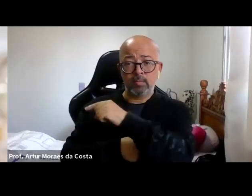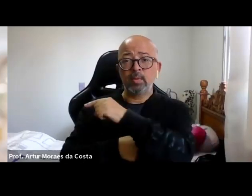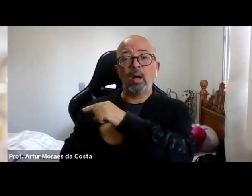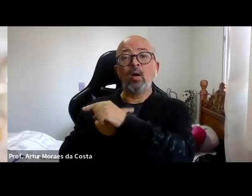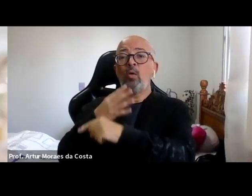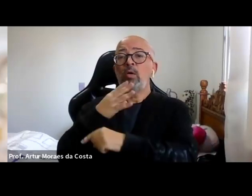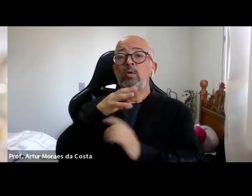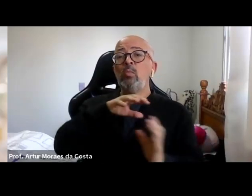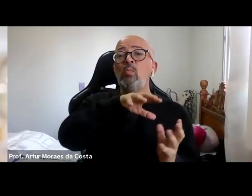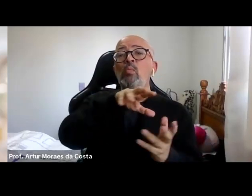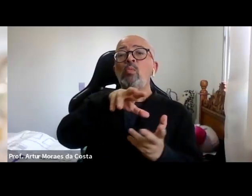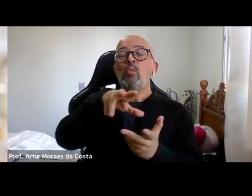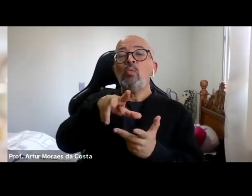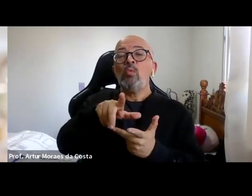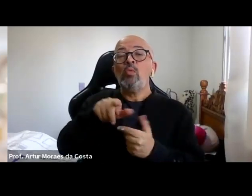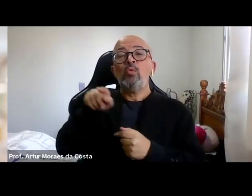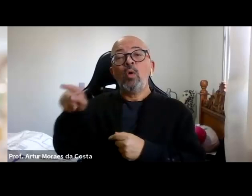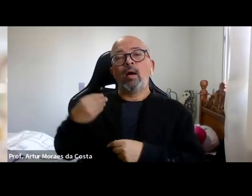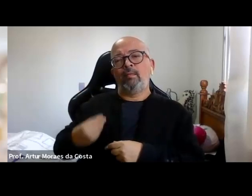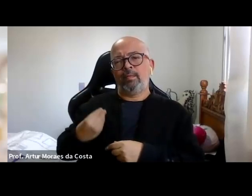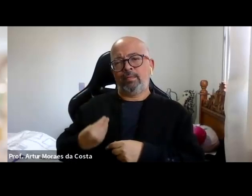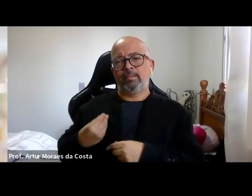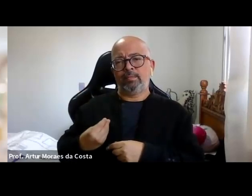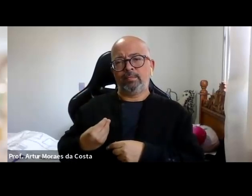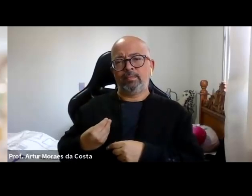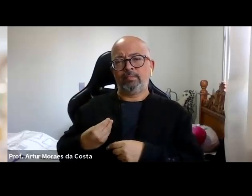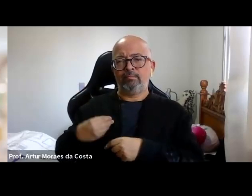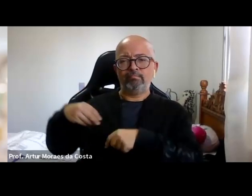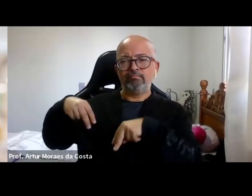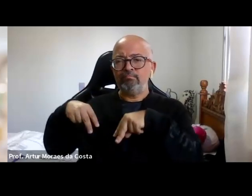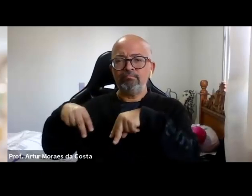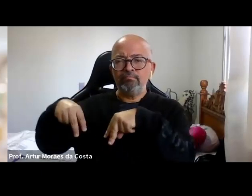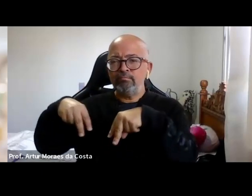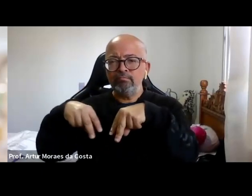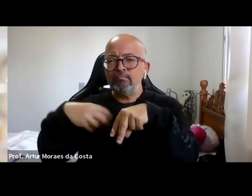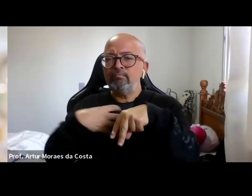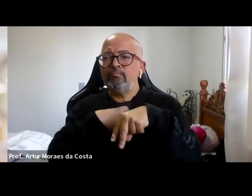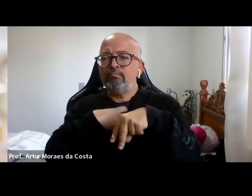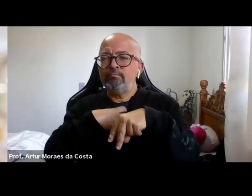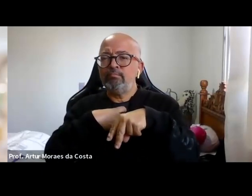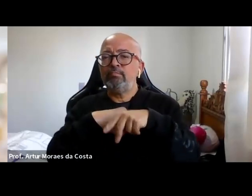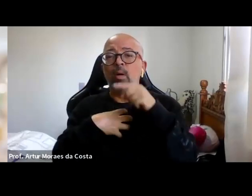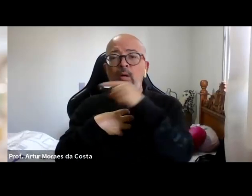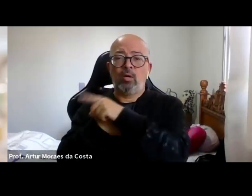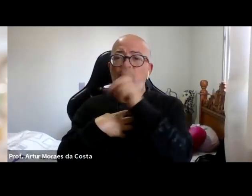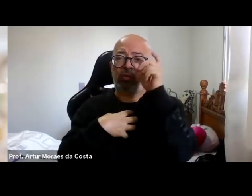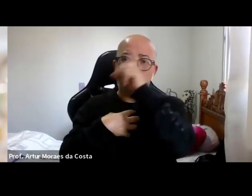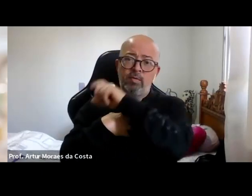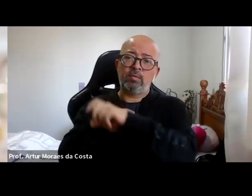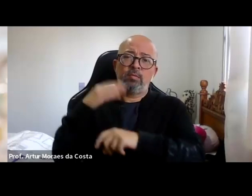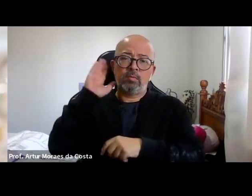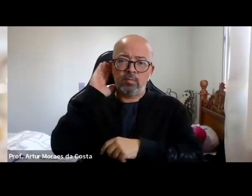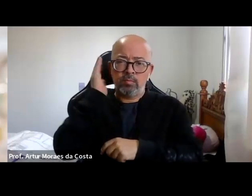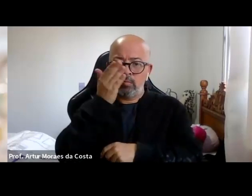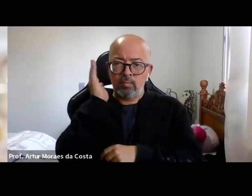actividades sociales miren No no es fácil que una persona sol siga como que se integre fácilmente en